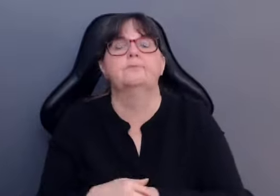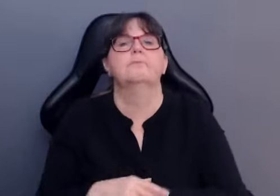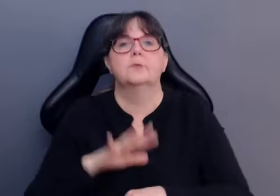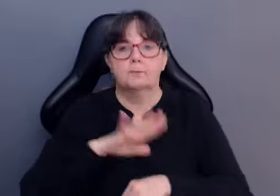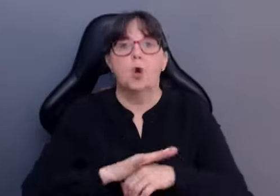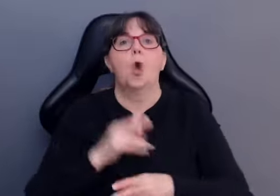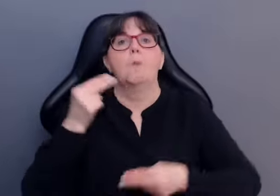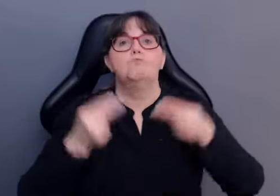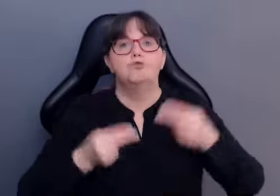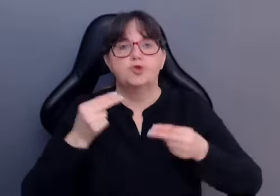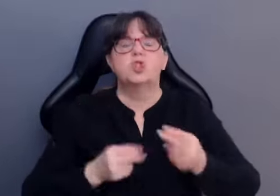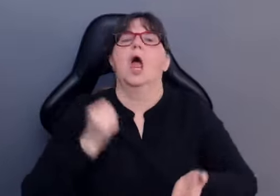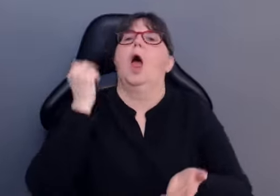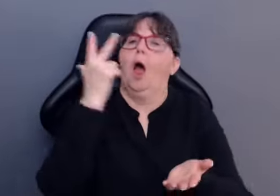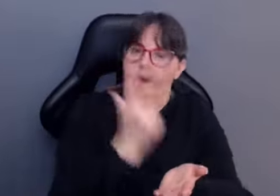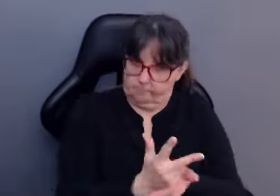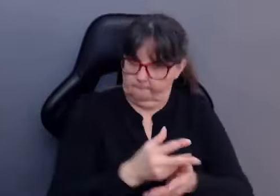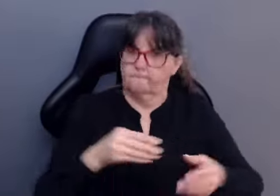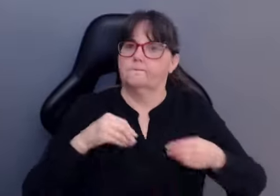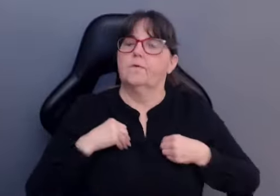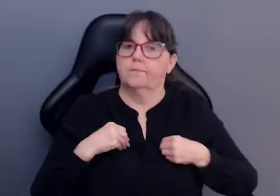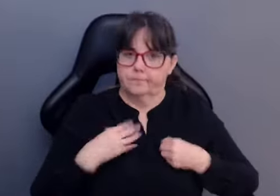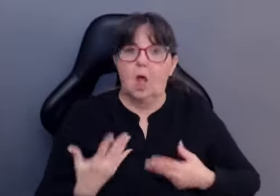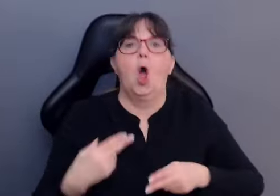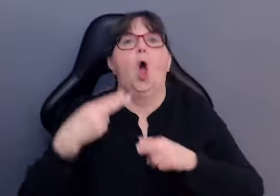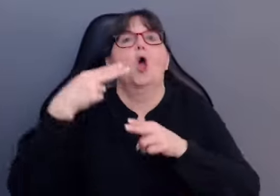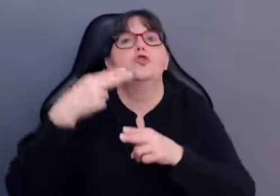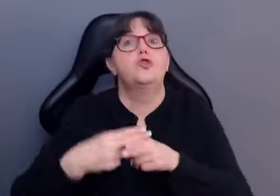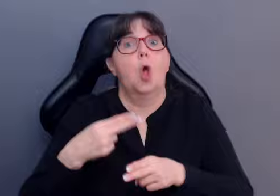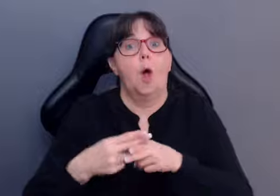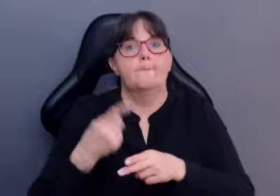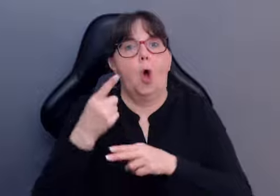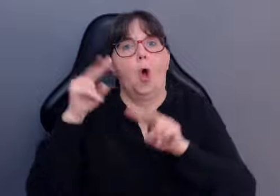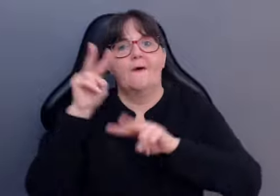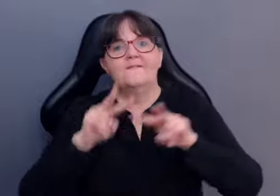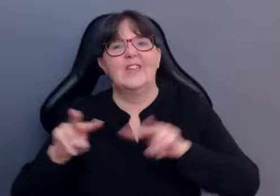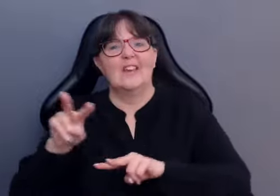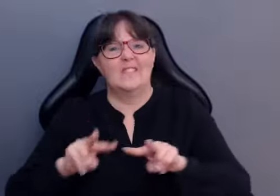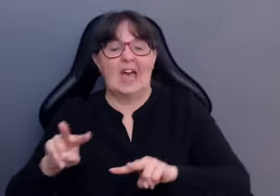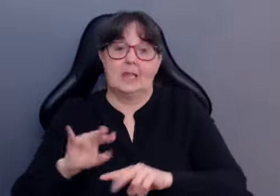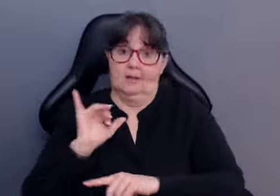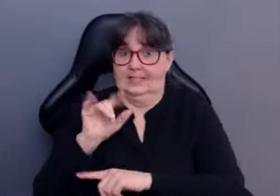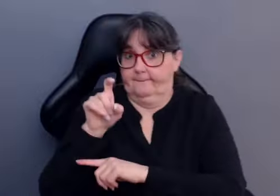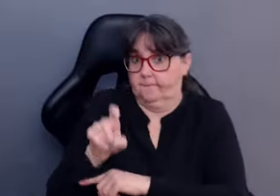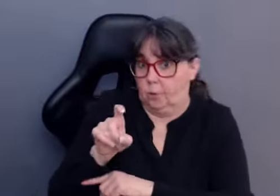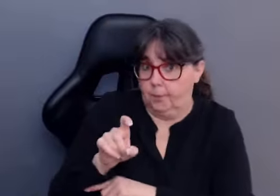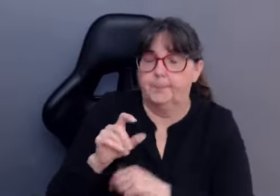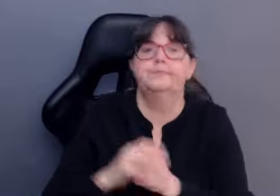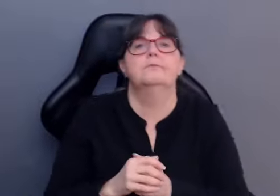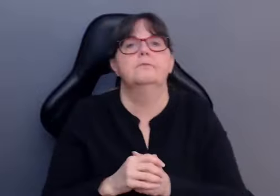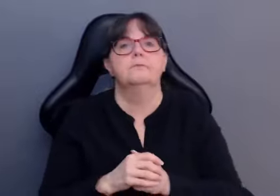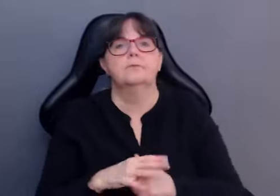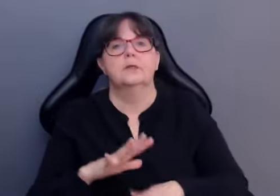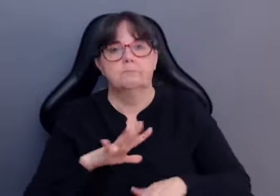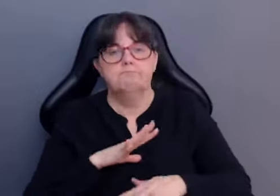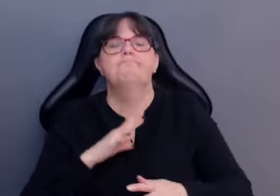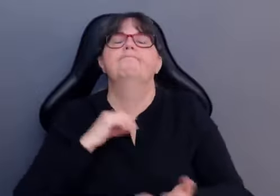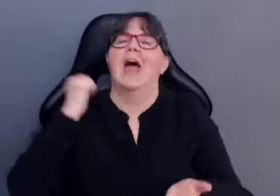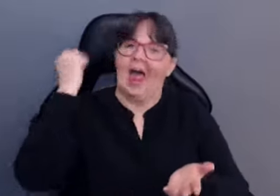budget, la nomination d'un vérificateur s'il y a lieu, la ratification des